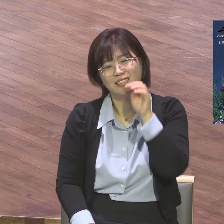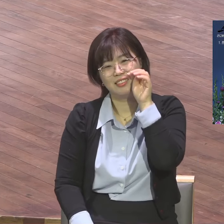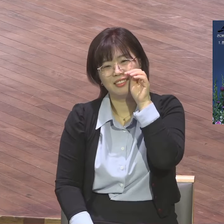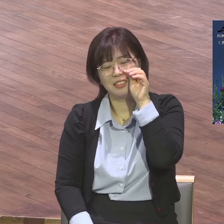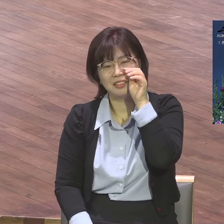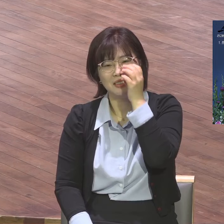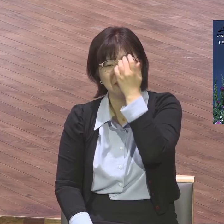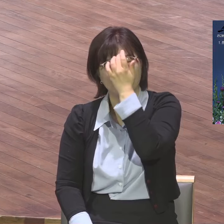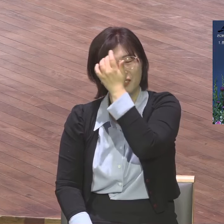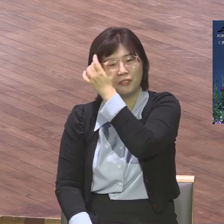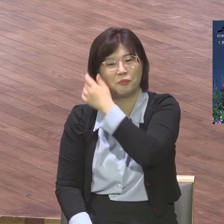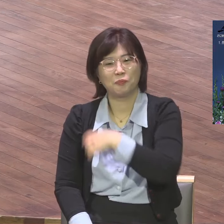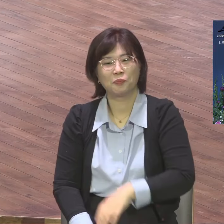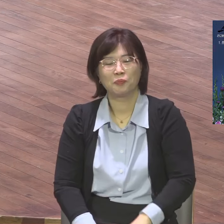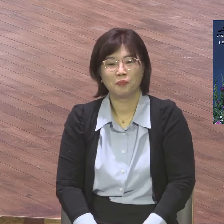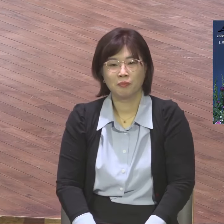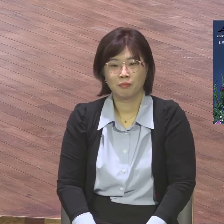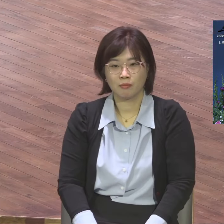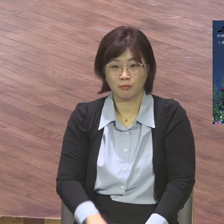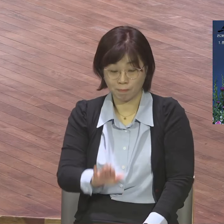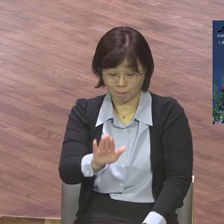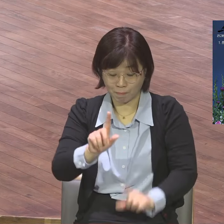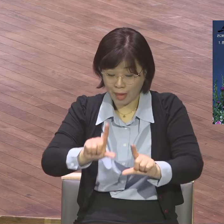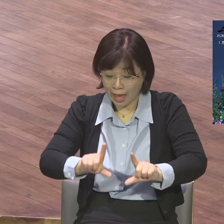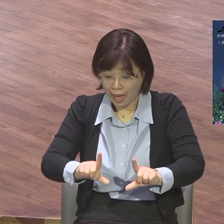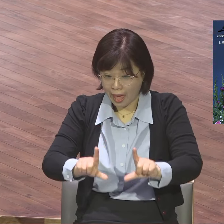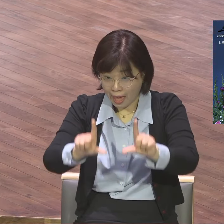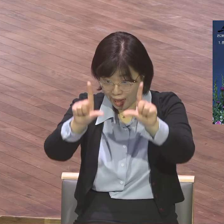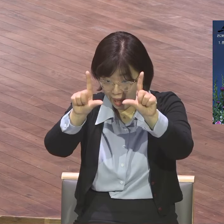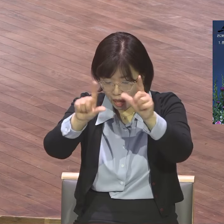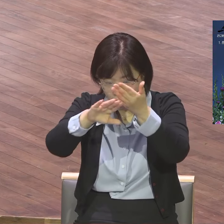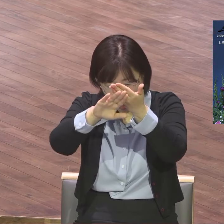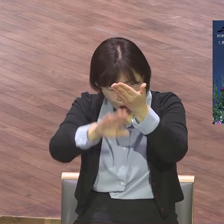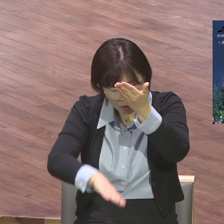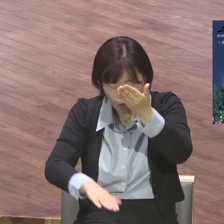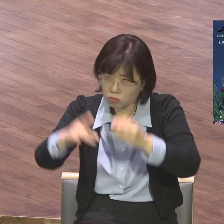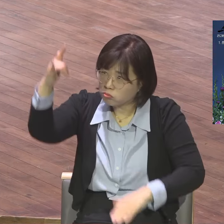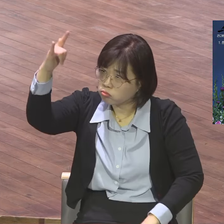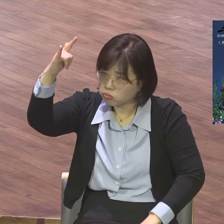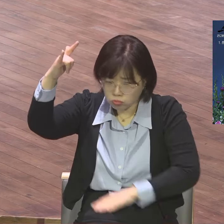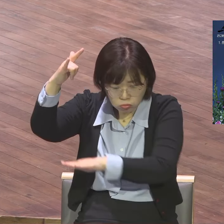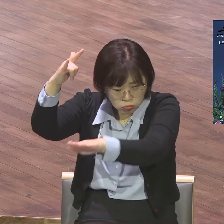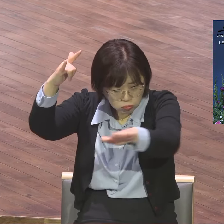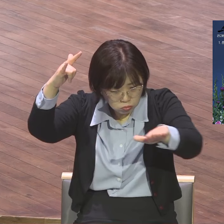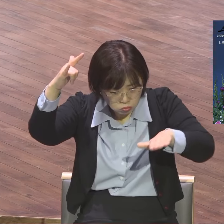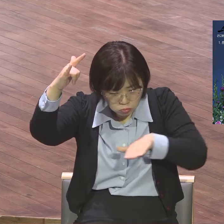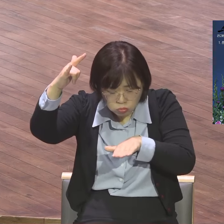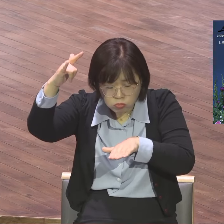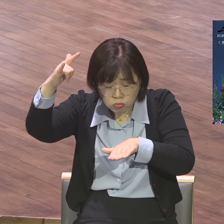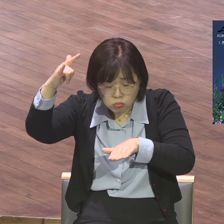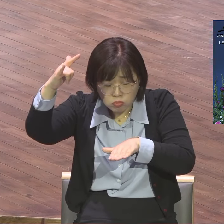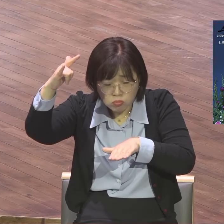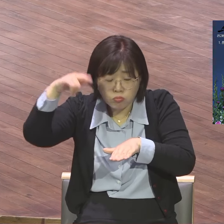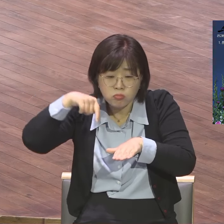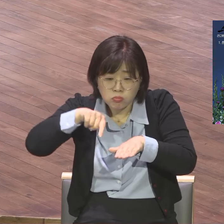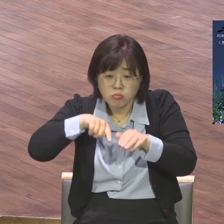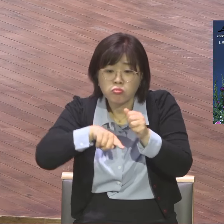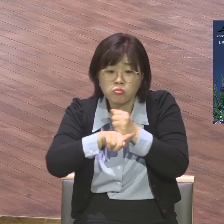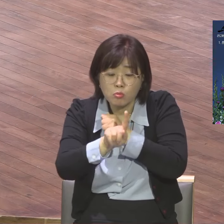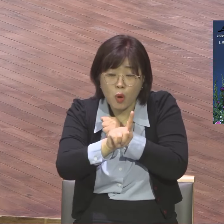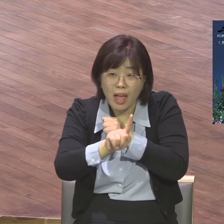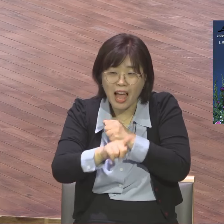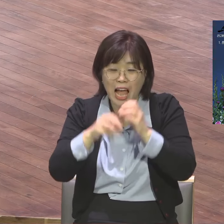여기서 잘 봐야 될 것은요 해 아래라는 표현이, 해 아래. 이 해 아래 이 말은 전도서에 29번